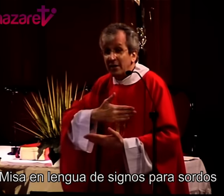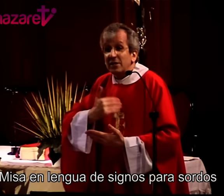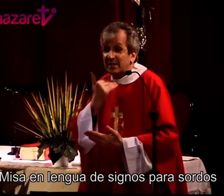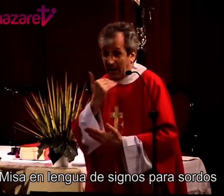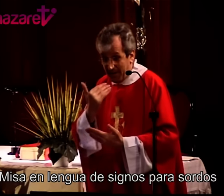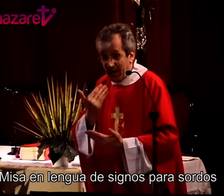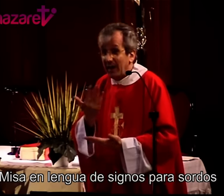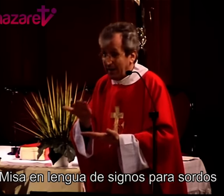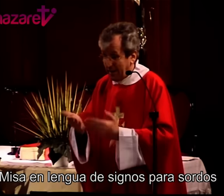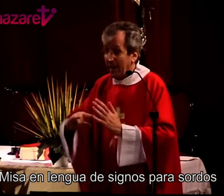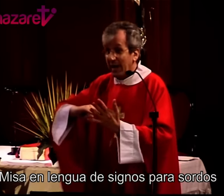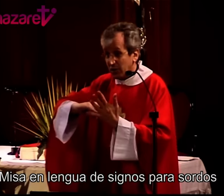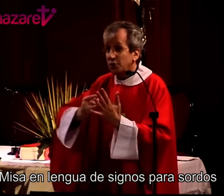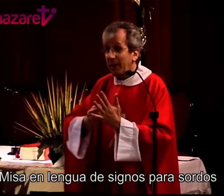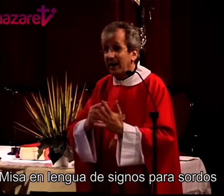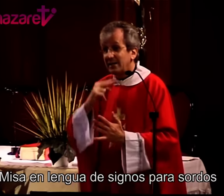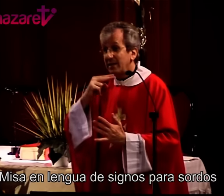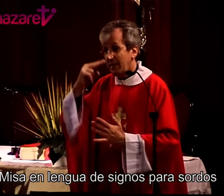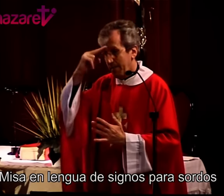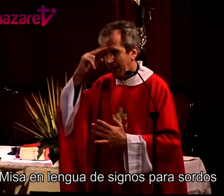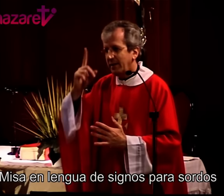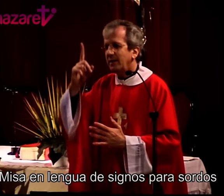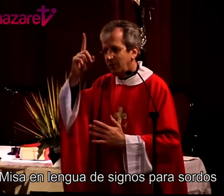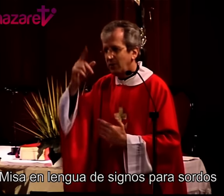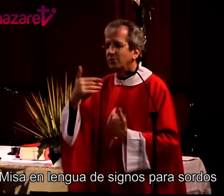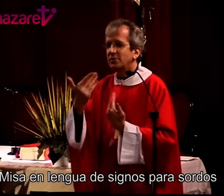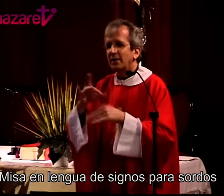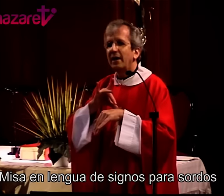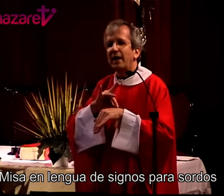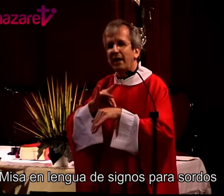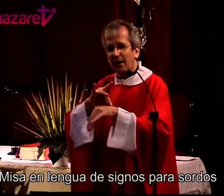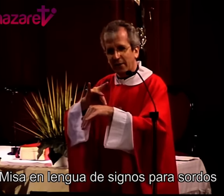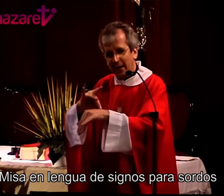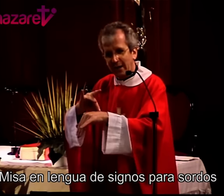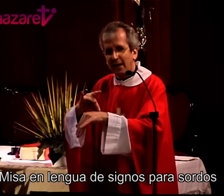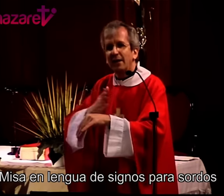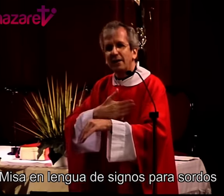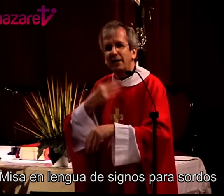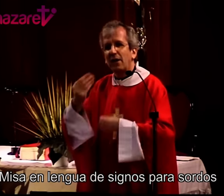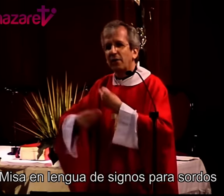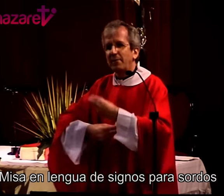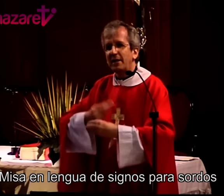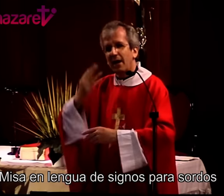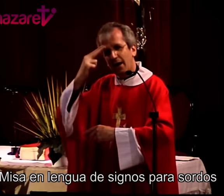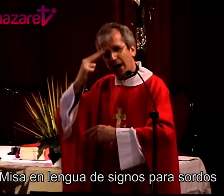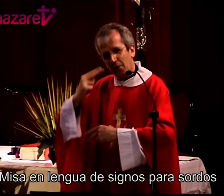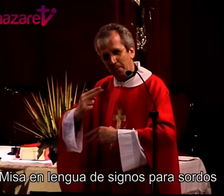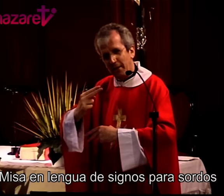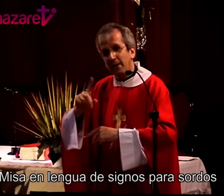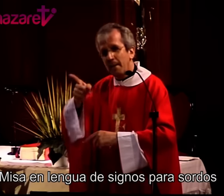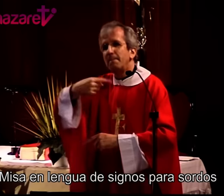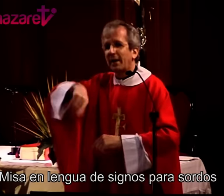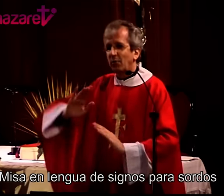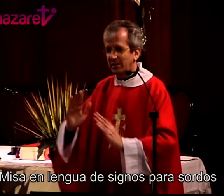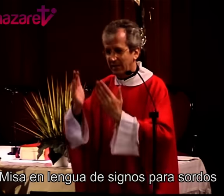él sabía que esos planes del Padre, Dios, era lo que quería y era lo que venía a